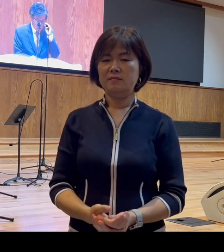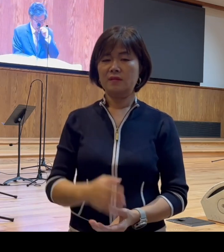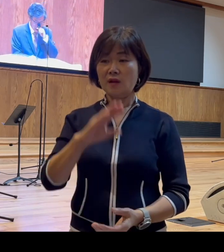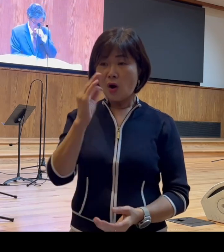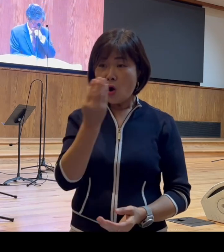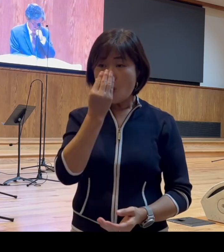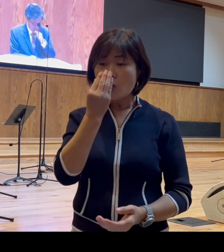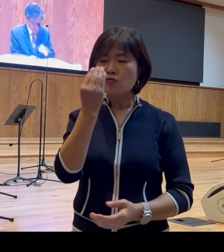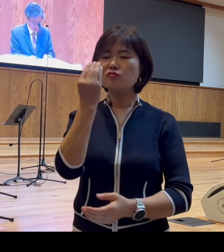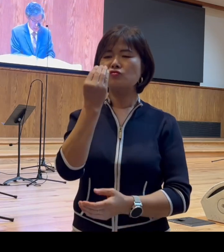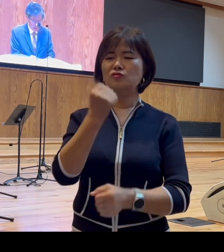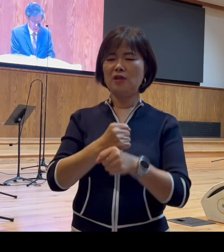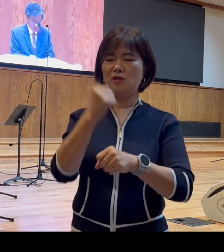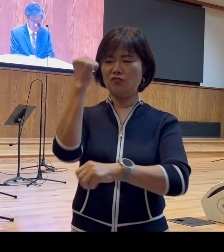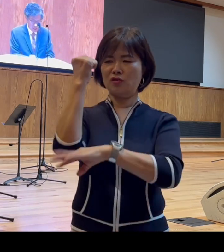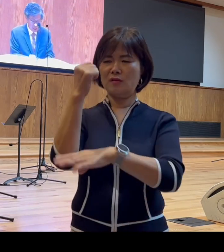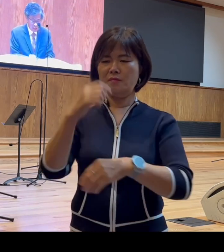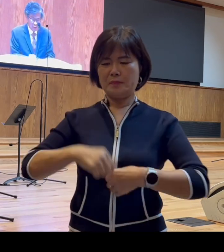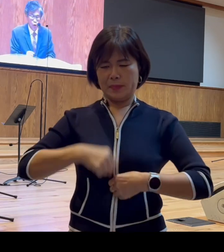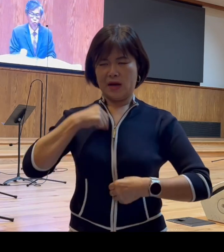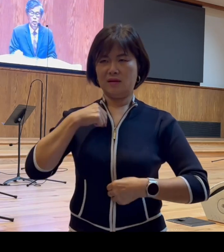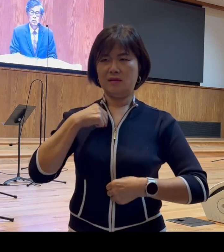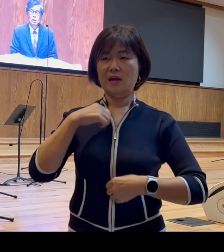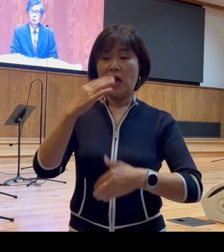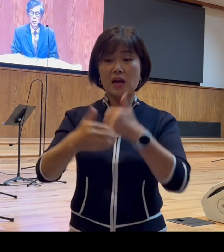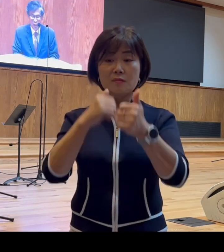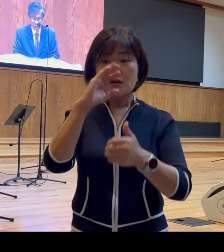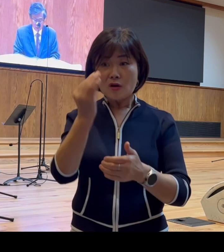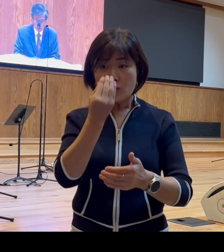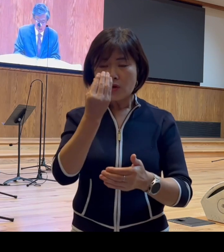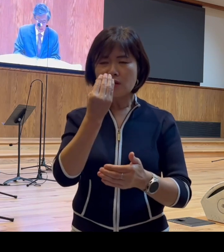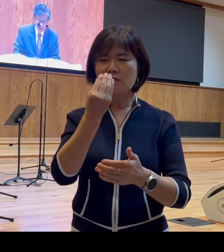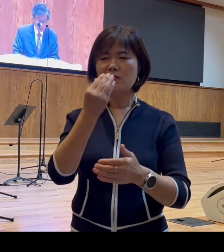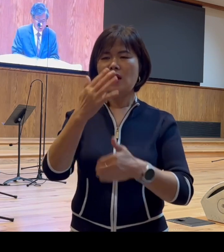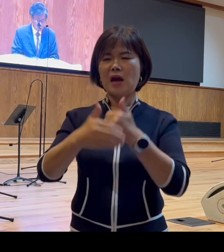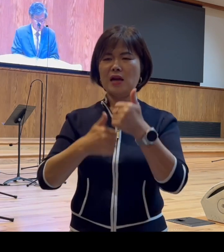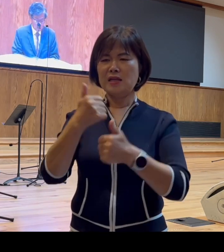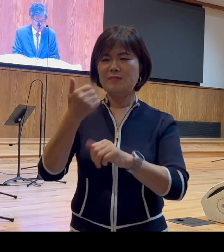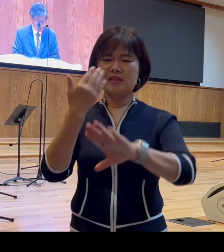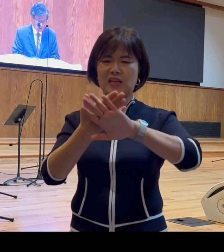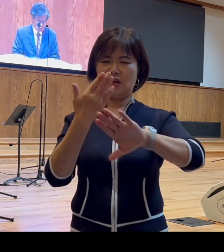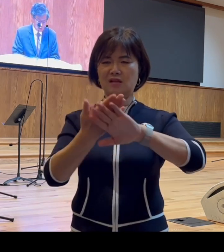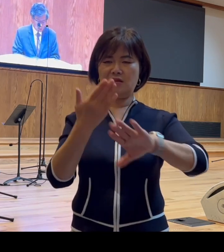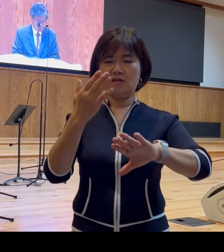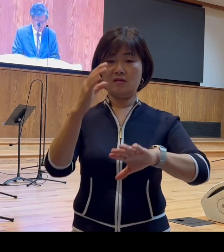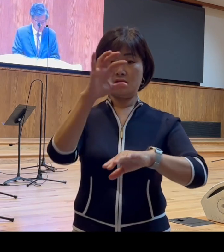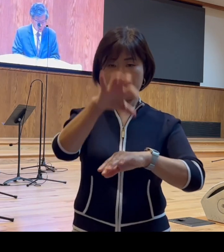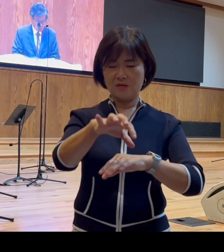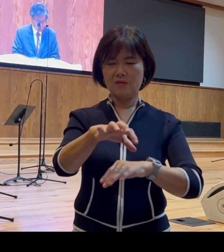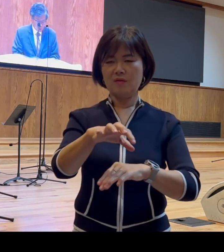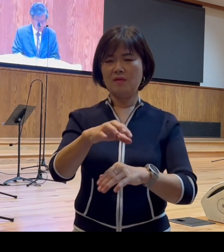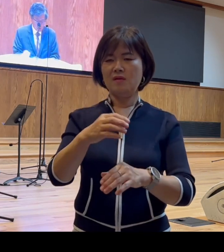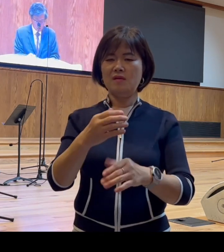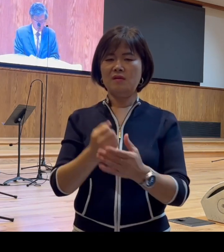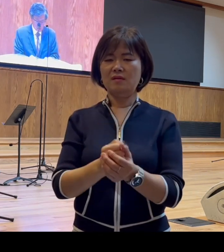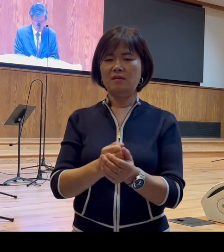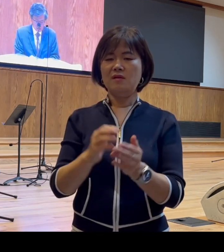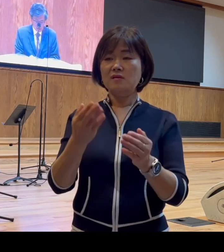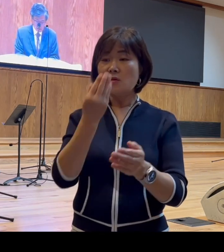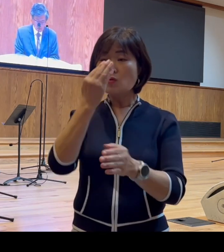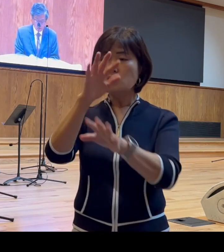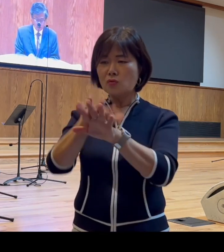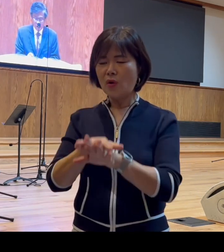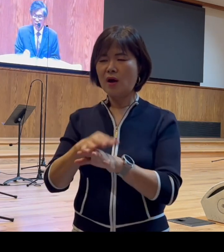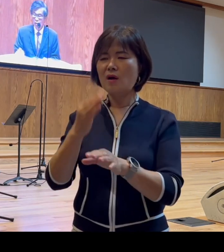여러분, 거룩의 핵심 개념은 다르다입니다. 하나님이 거룩하시다 하면 하나님은 다른 존재와 다르다는 것이고, 성도가